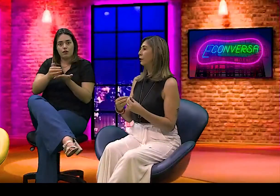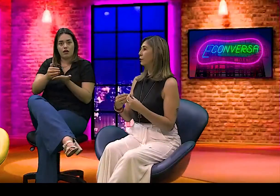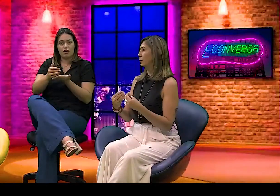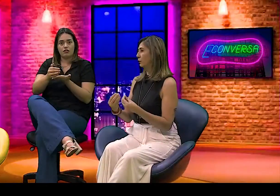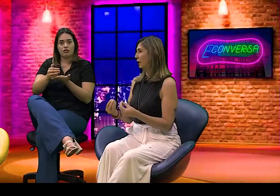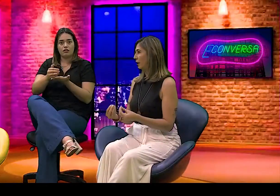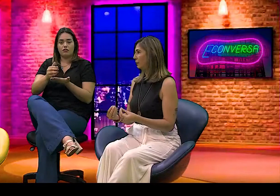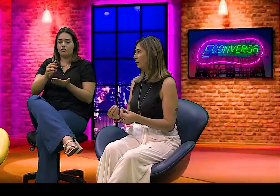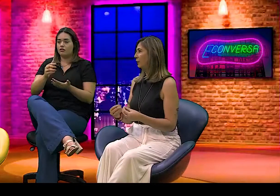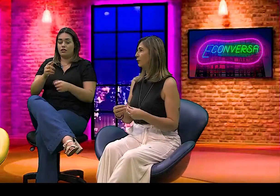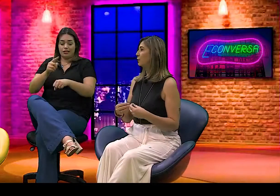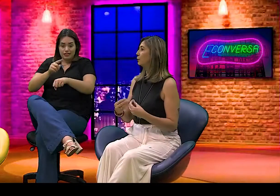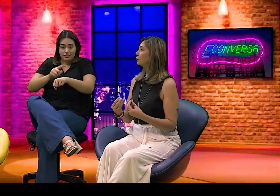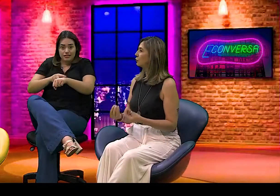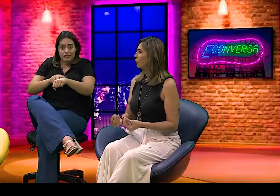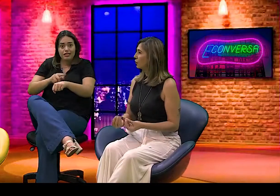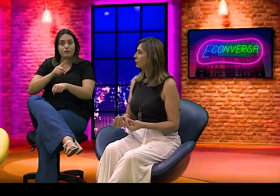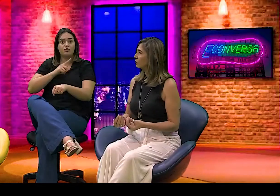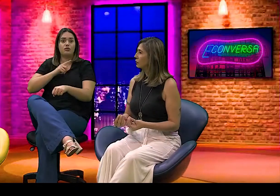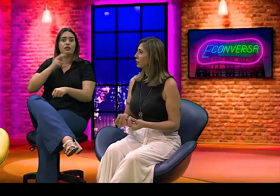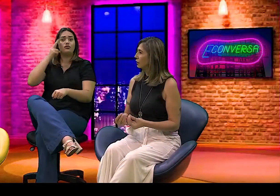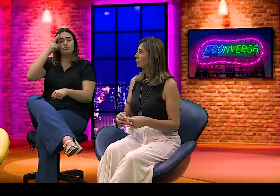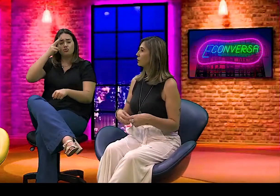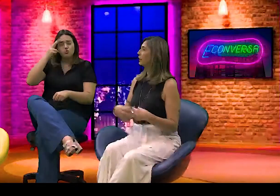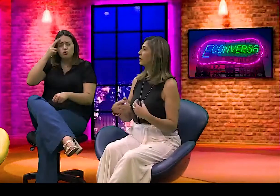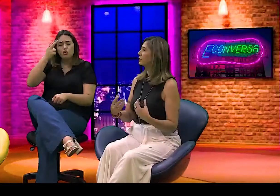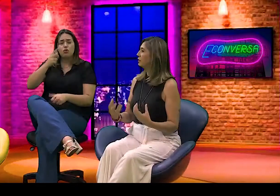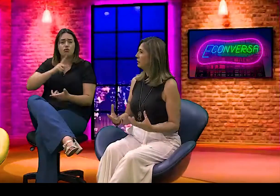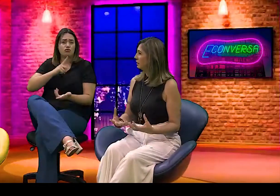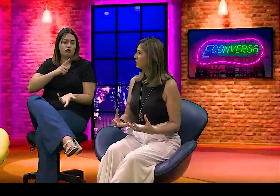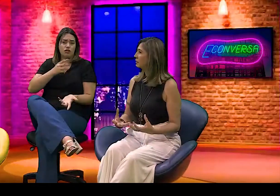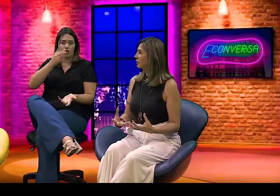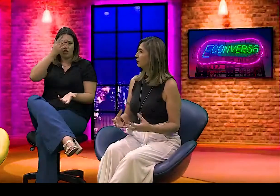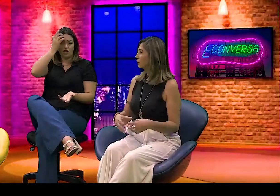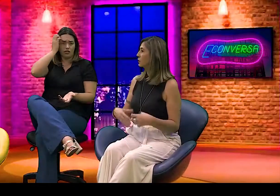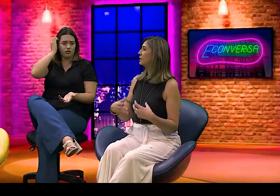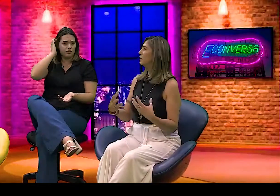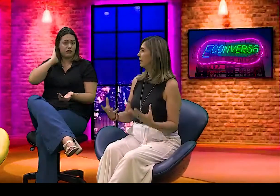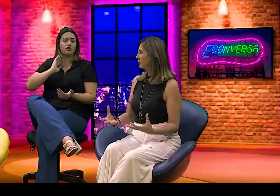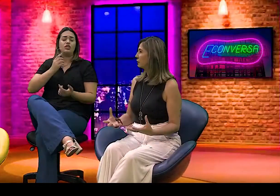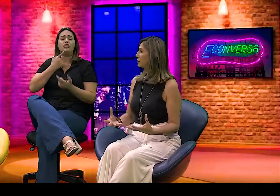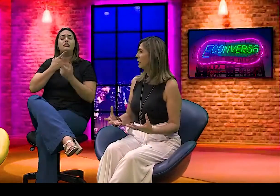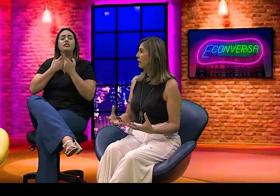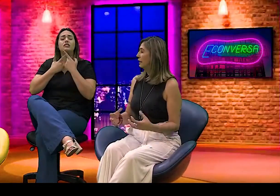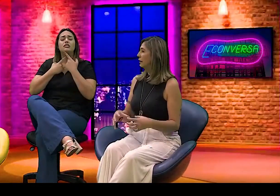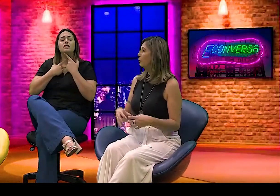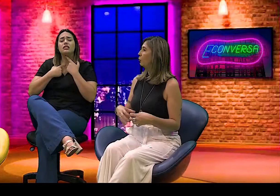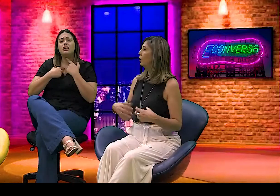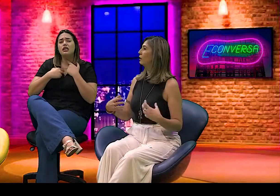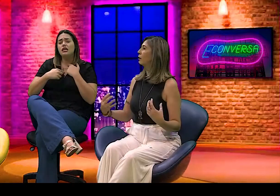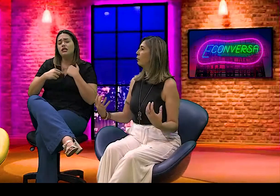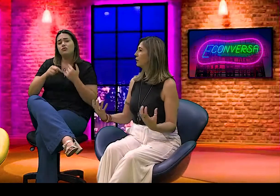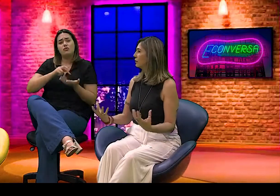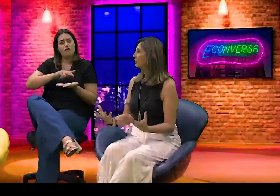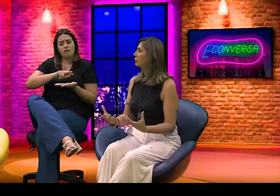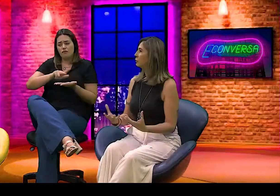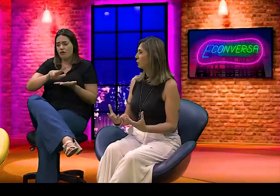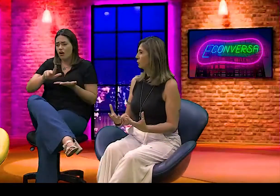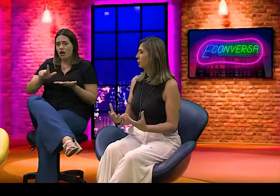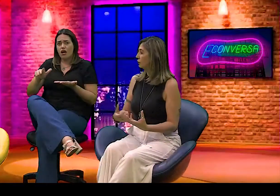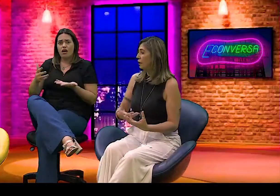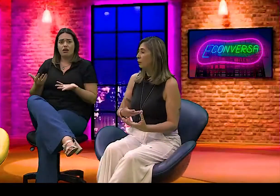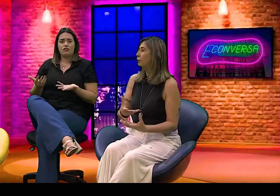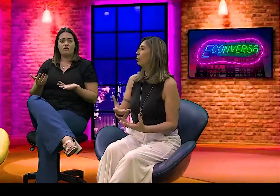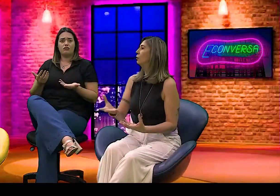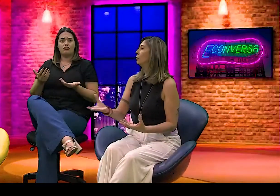investimento do seu tempo, dos seus sonhos, das suas fantasias, dos seus desejos, né? Tem muita coisa em